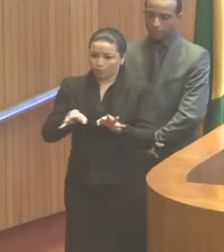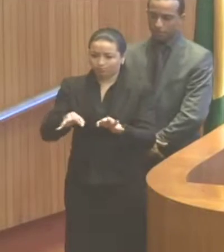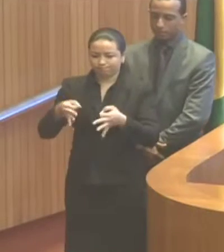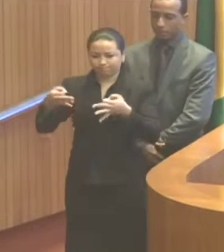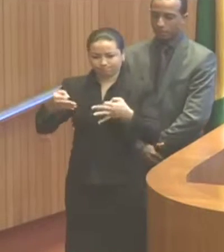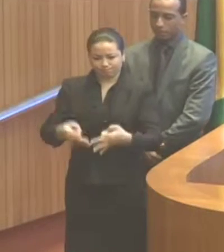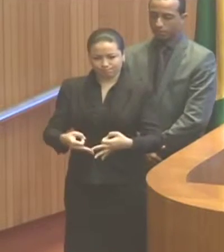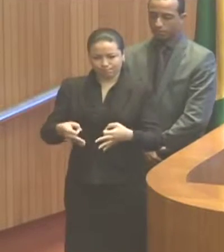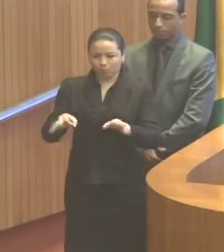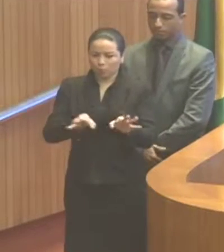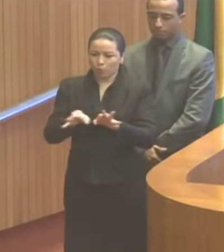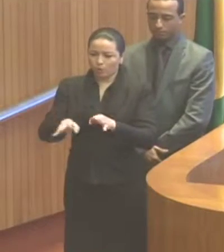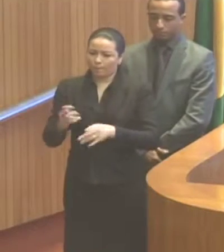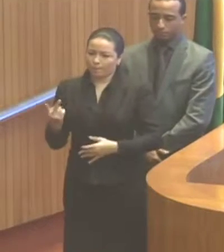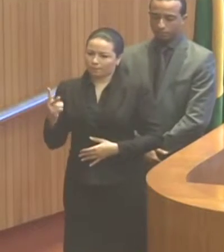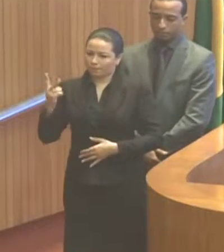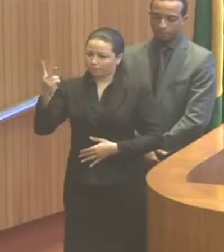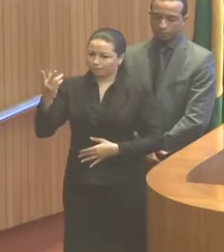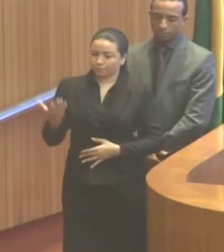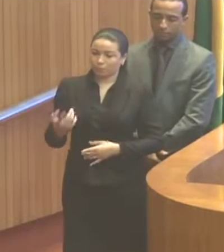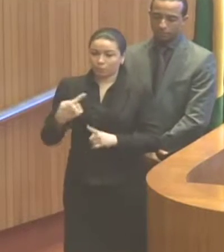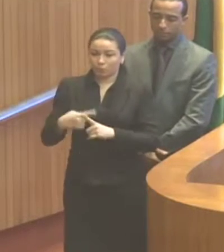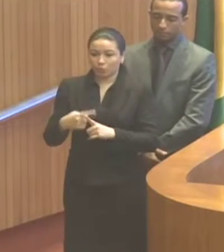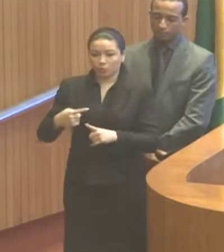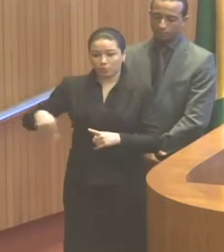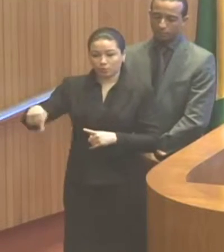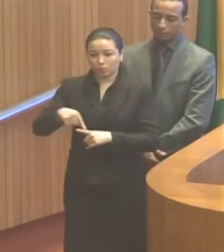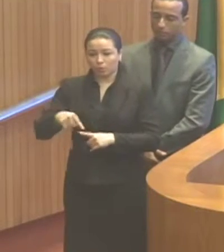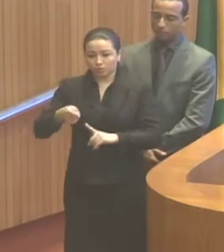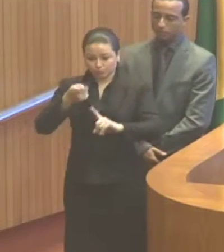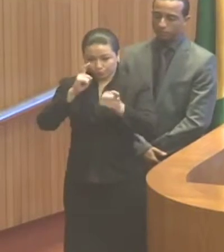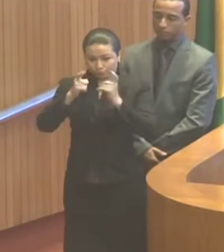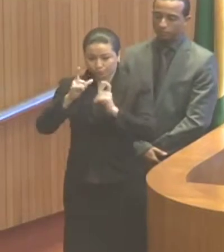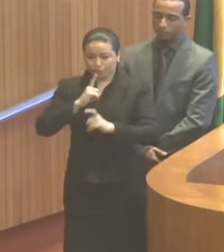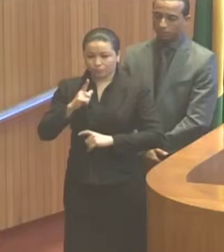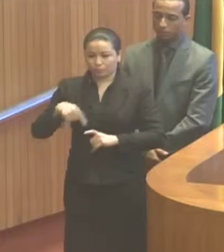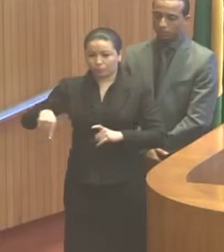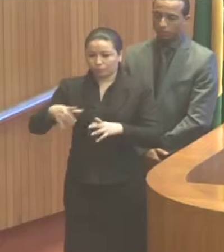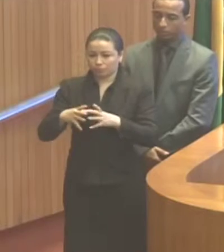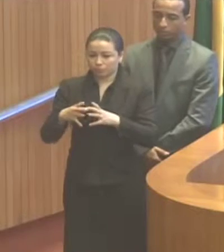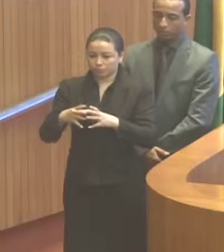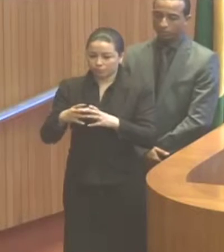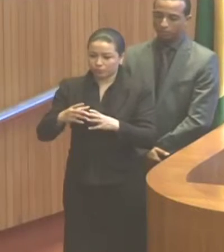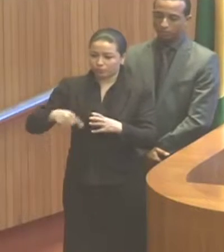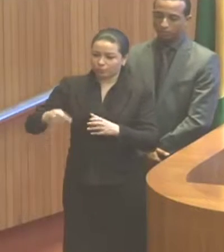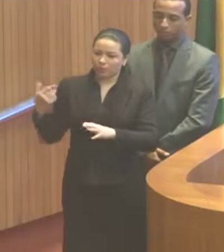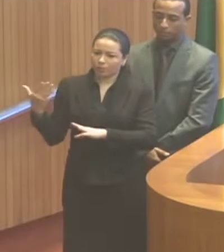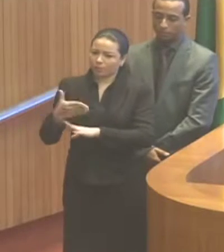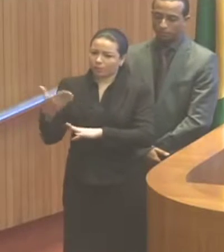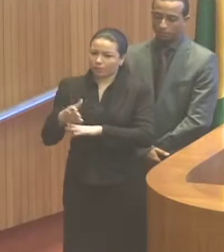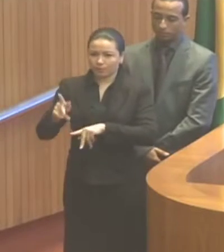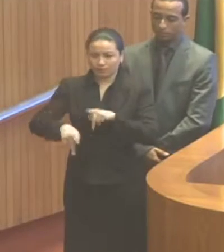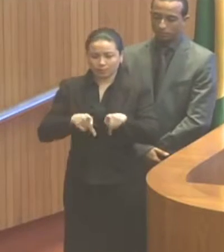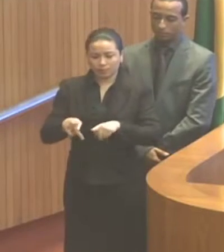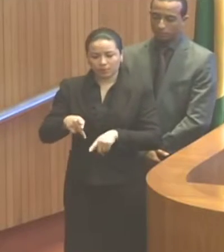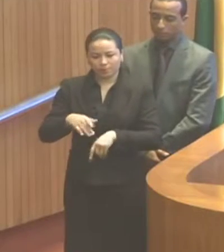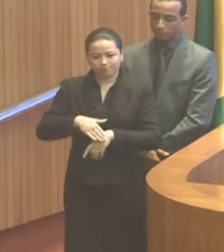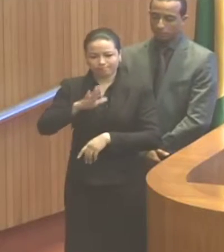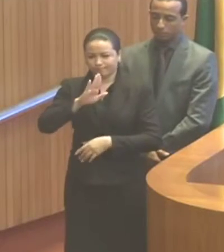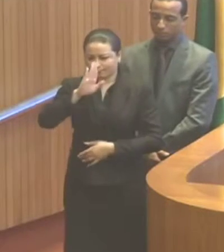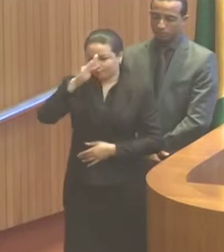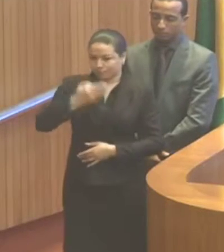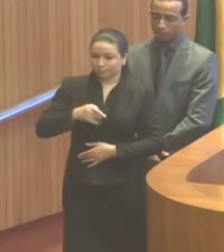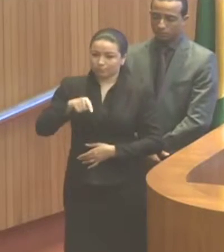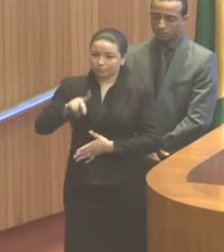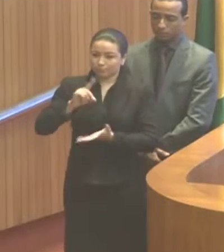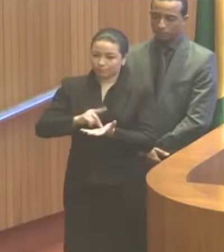sistemática, uma organização de valorização, porque os conselhos, a participação popular, é um dos elementos fundamentais para, de